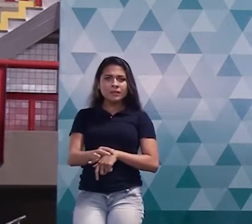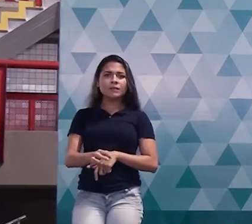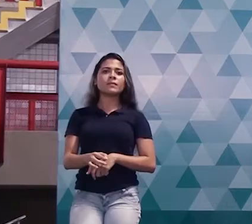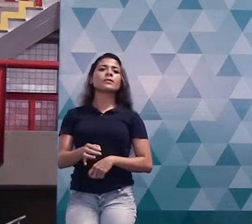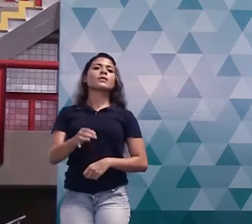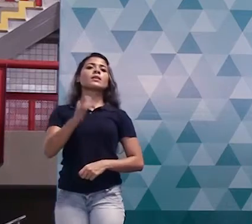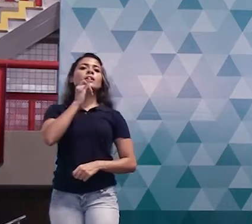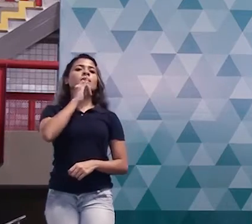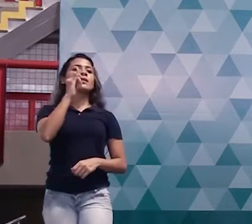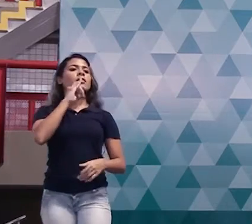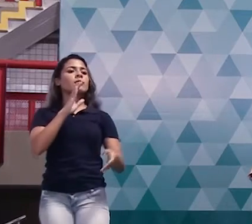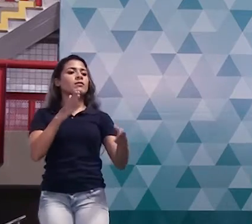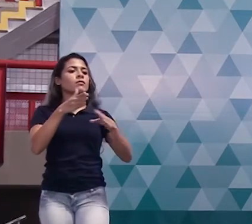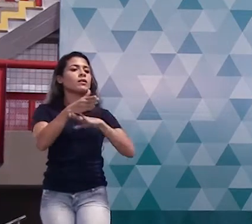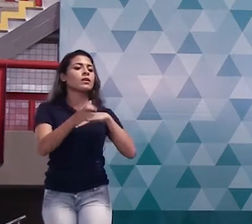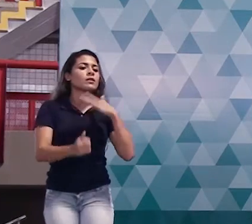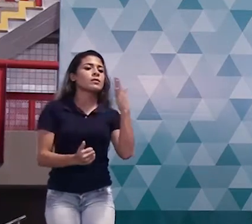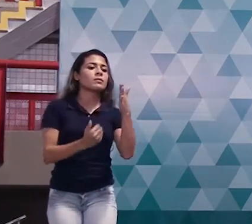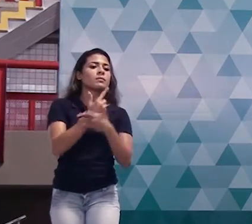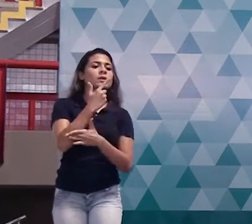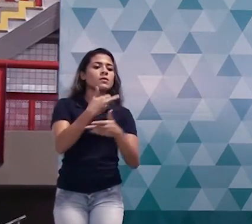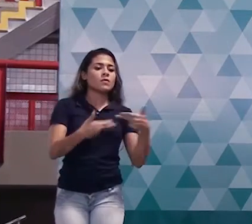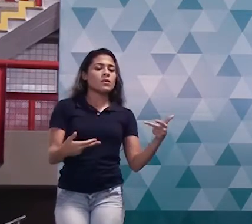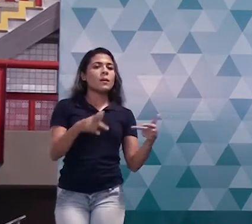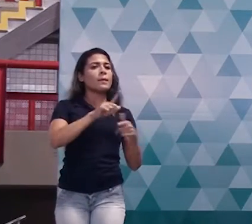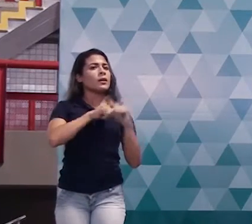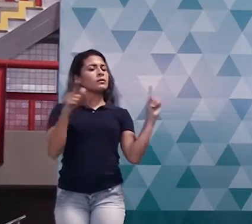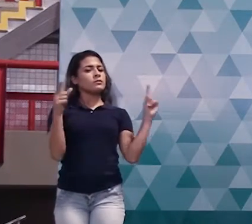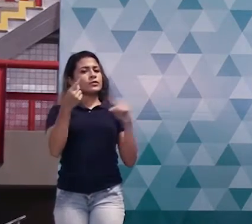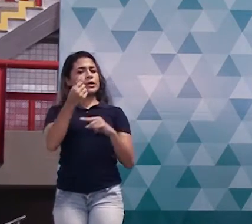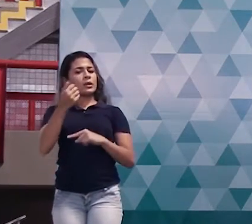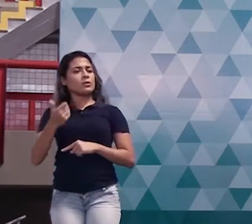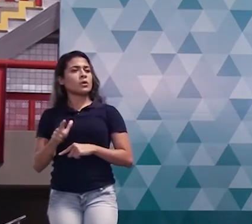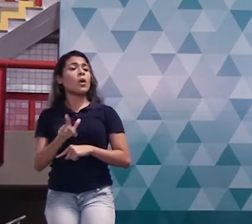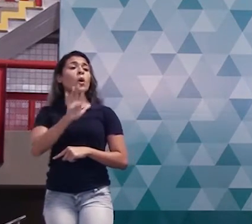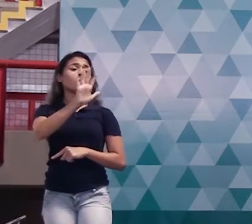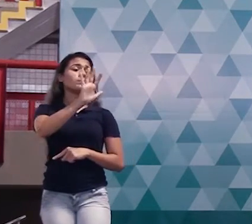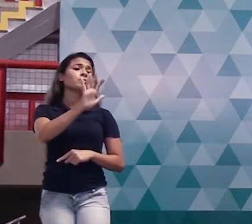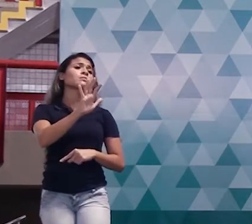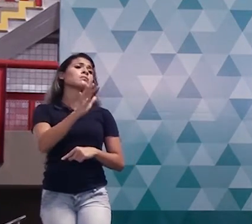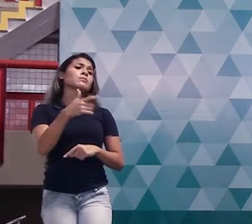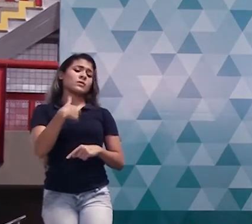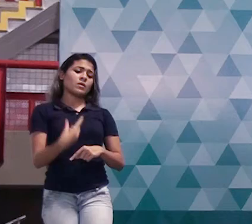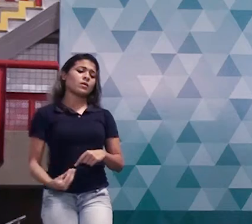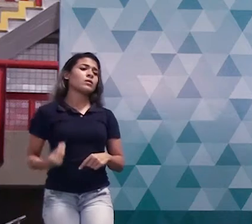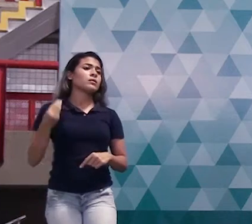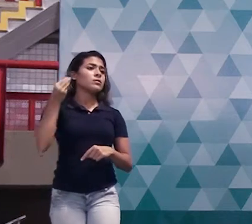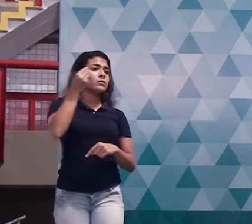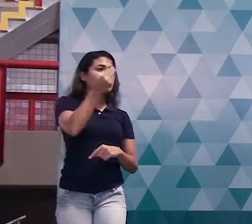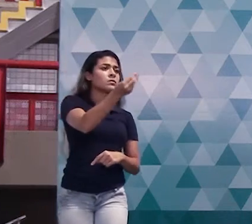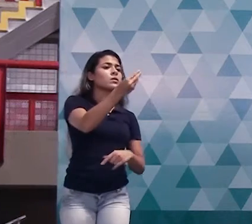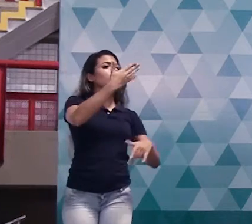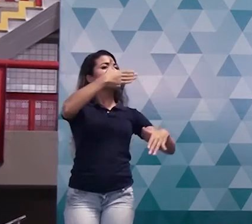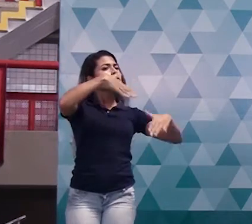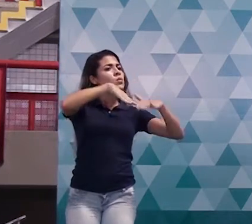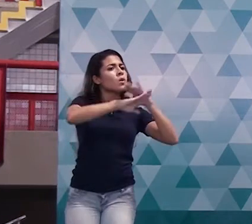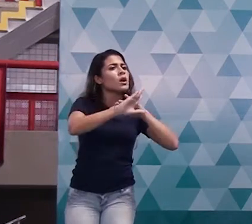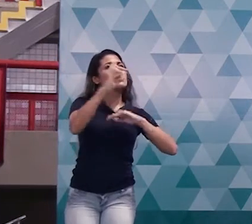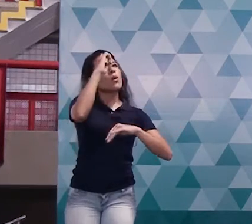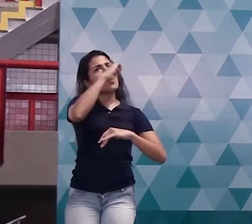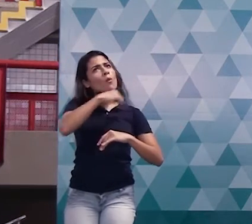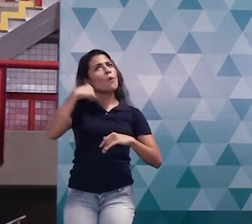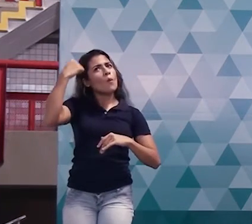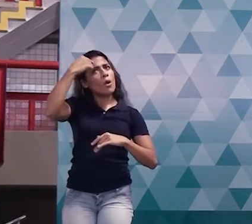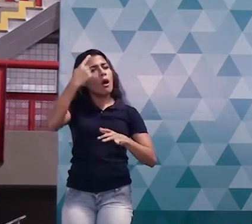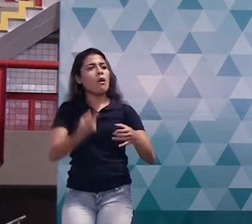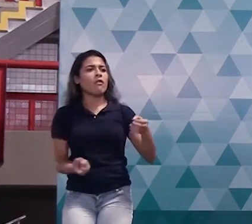vai querer comprar uma coisa, mas tu não está ali com dinheiro na hora. Aí você chega pro vendedor e diz, rapaz, só tem mais esse. Guarde para mim, que daqui a 1 hora eu volto